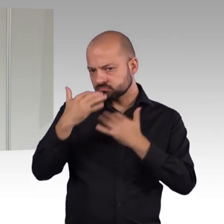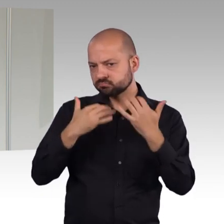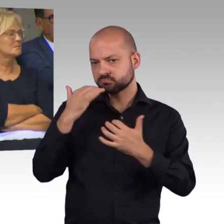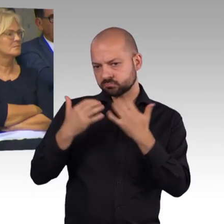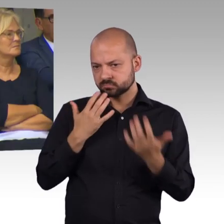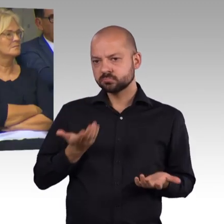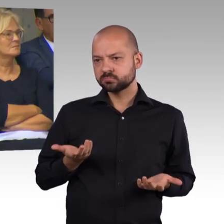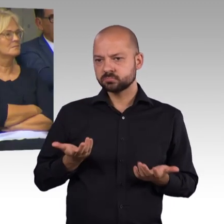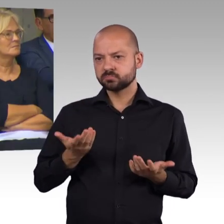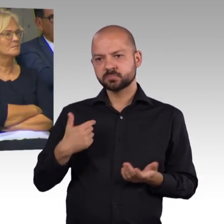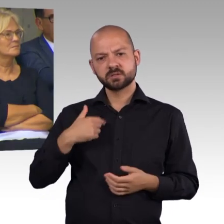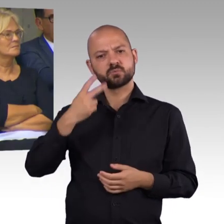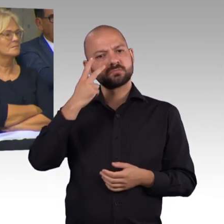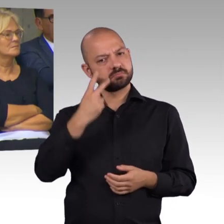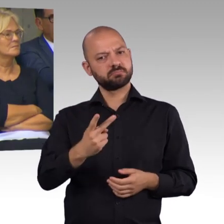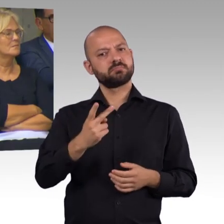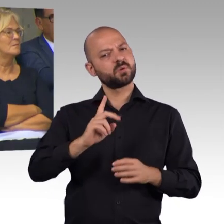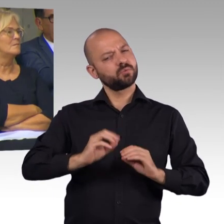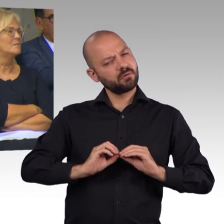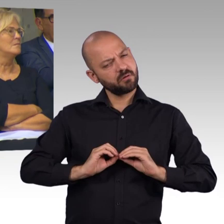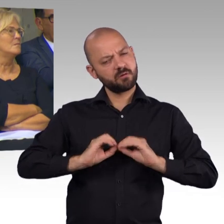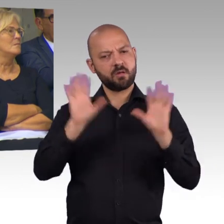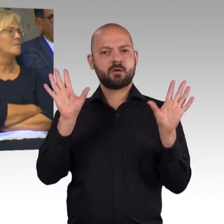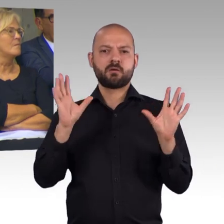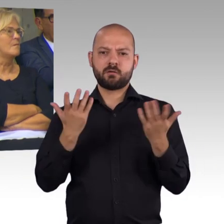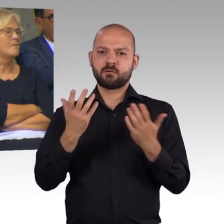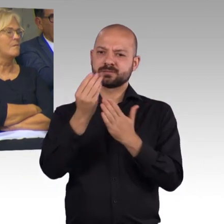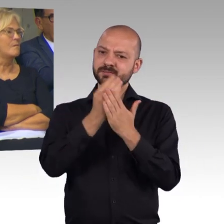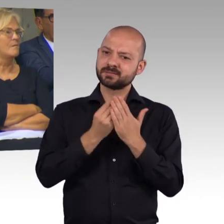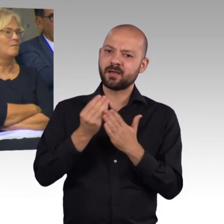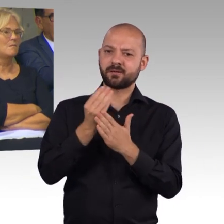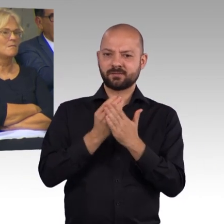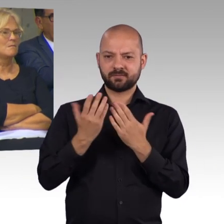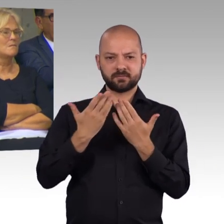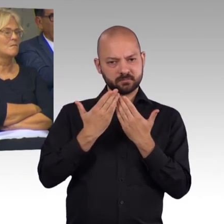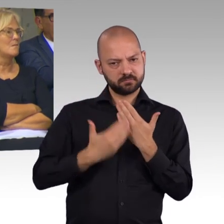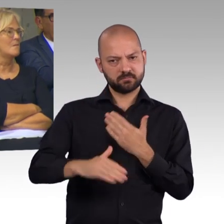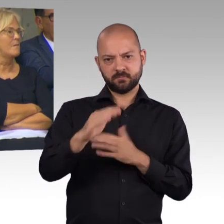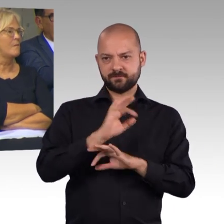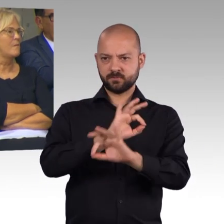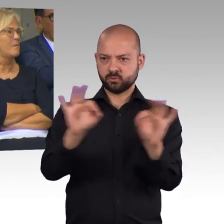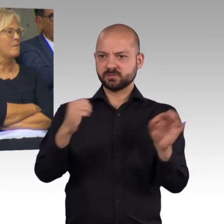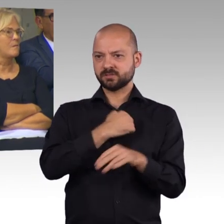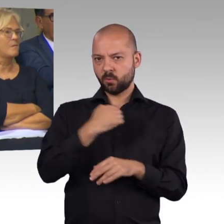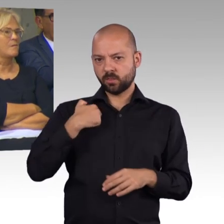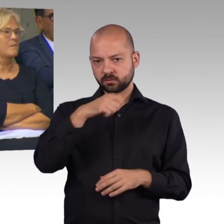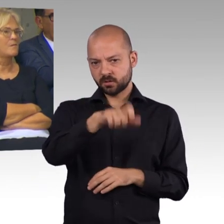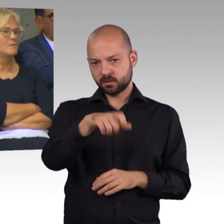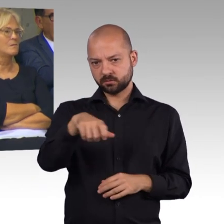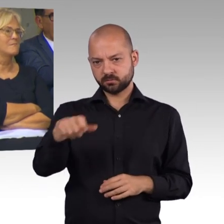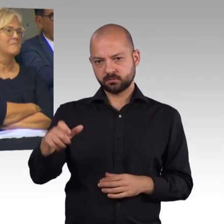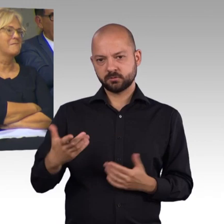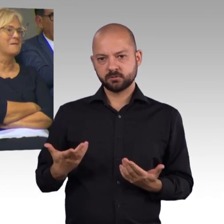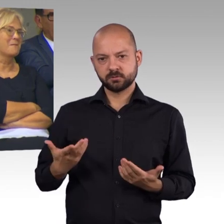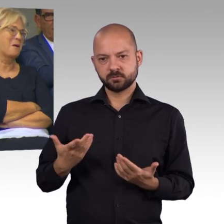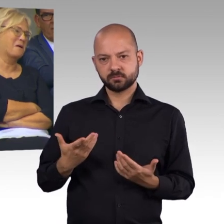dass die Vorsitzende der stärksten Fraktion, die Vorsitzende der größten Partei in Deutschland, bereit ist, dieses risikoreiche